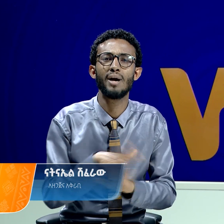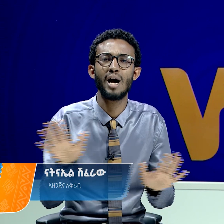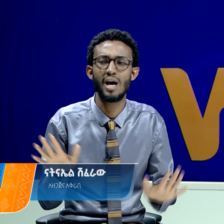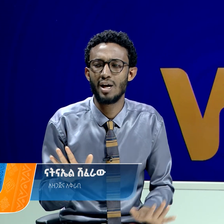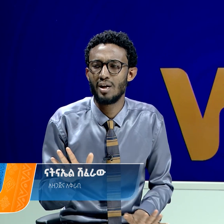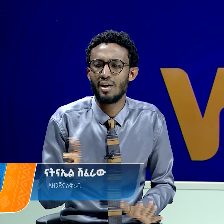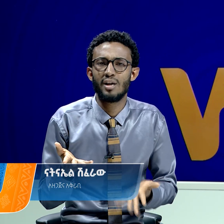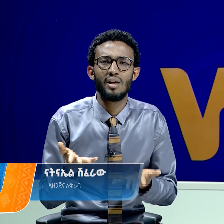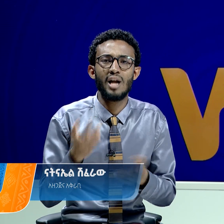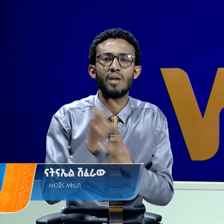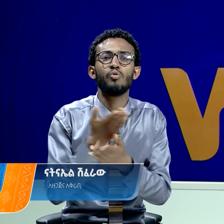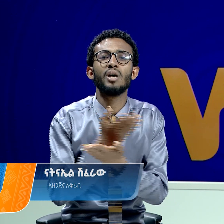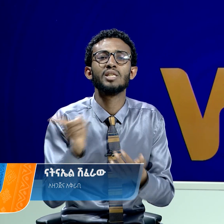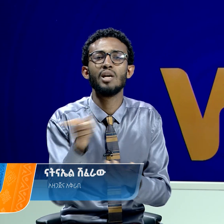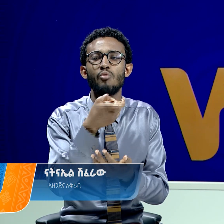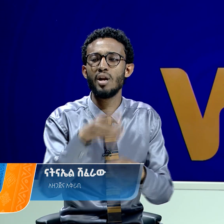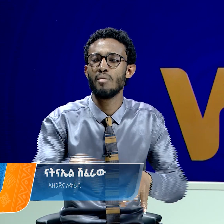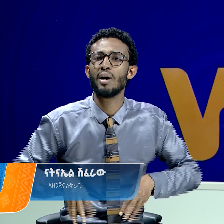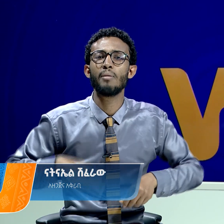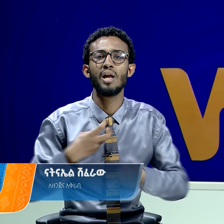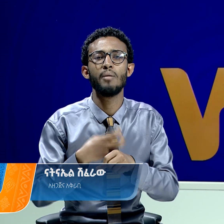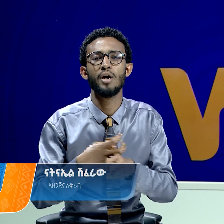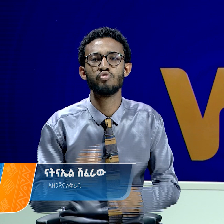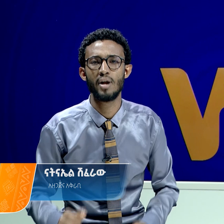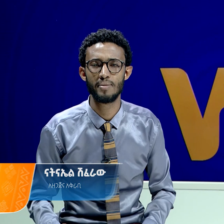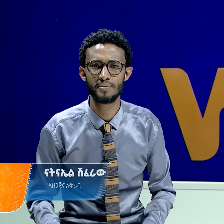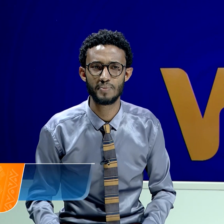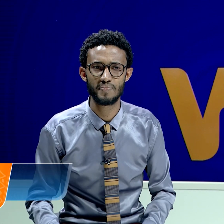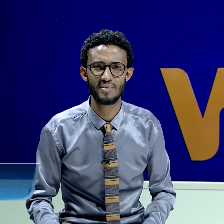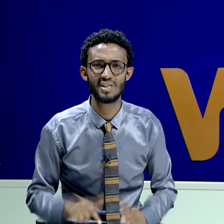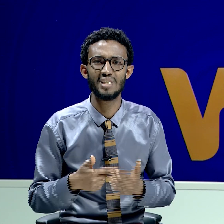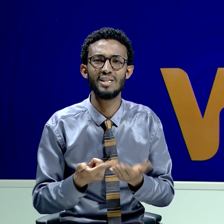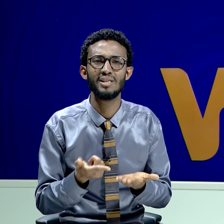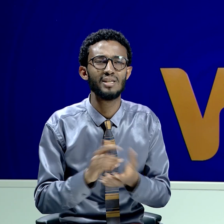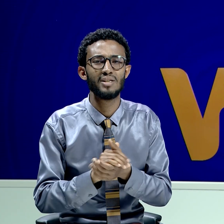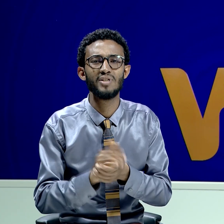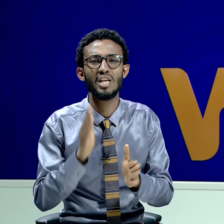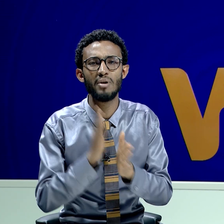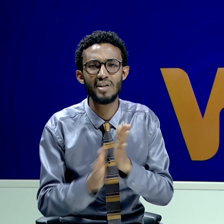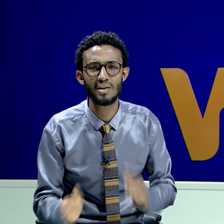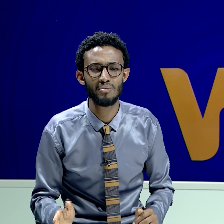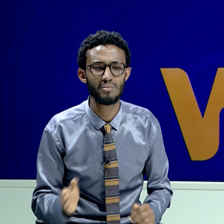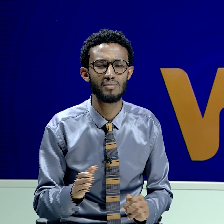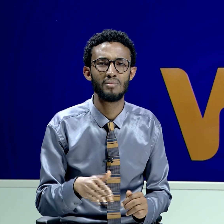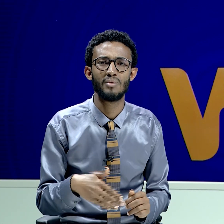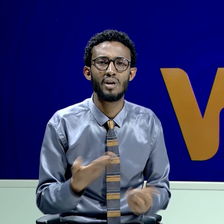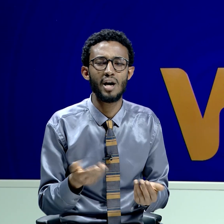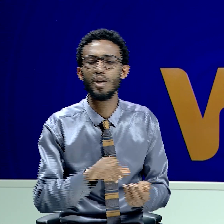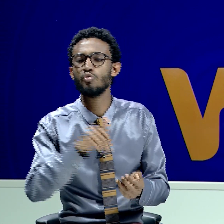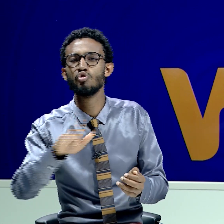በቃ አልተብቁ ነገር ስለሞል መቀበል ከብዳጅዋል። ስለዚህ ፍጭ ለመፈጸም እንደሉቹ